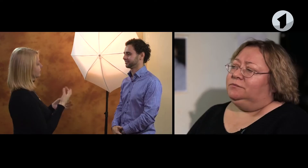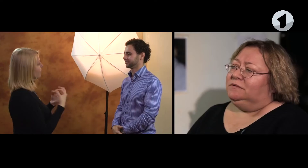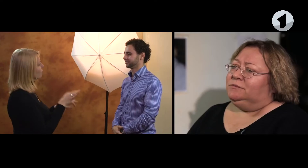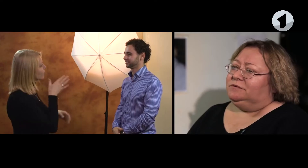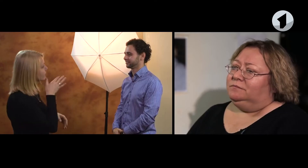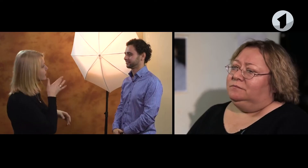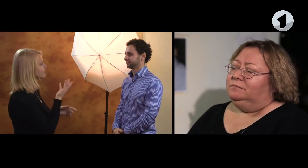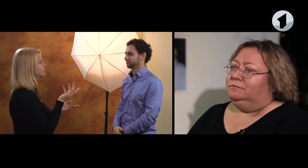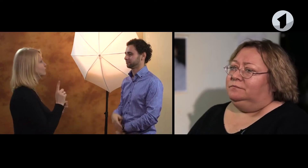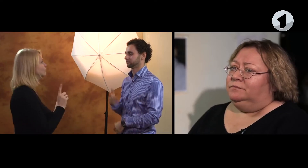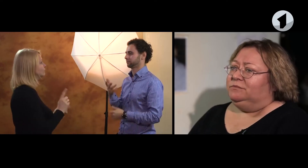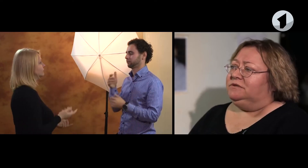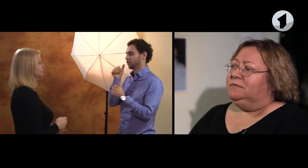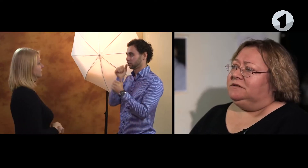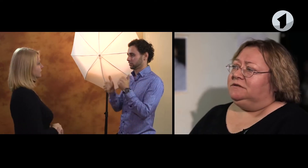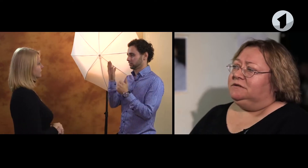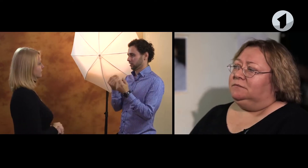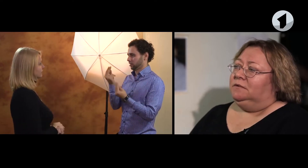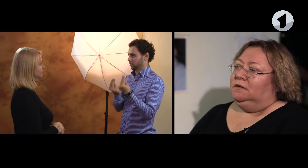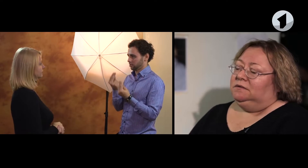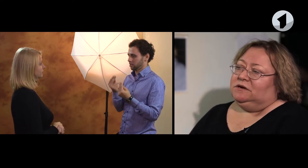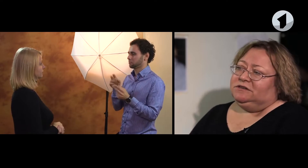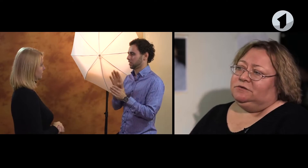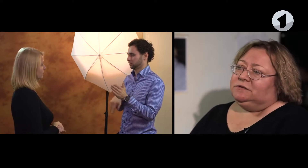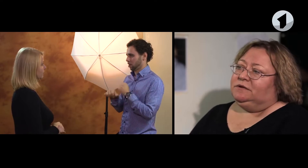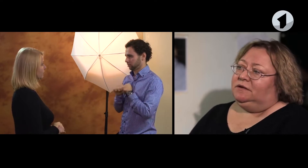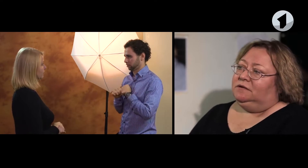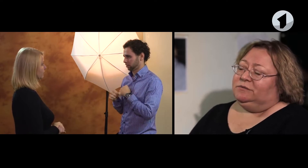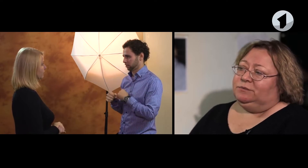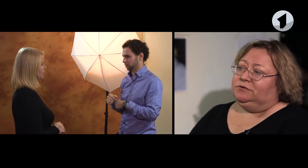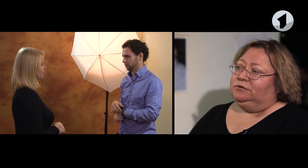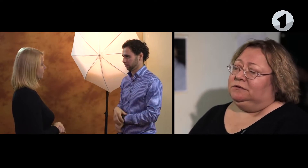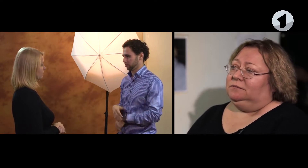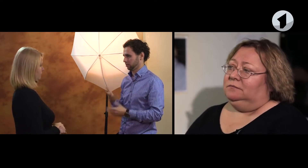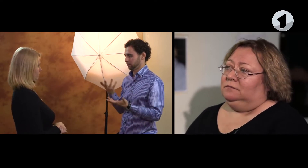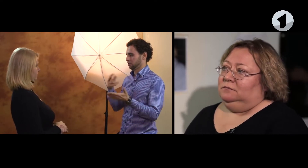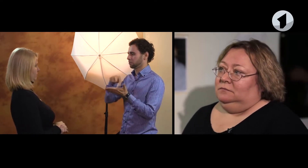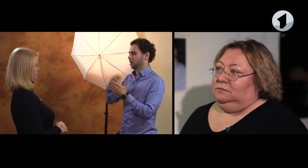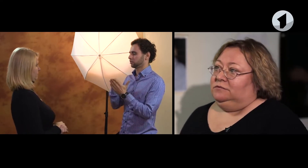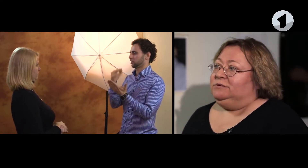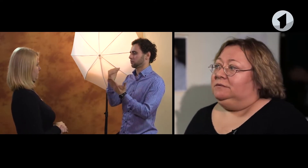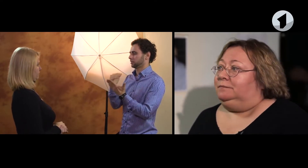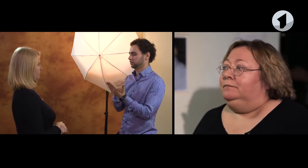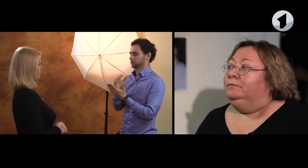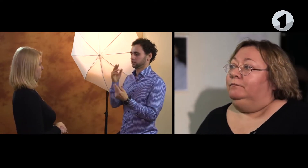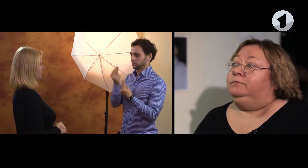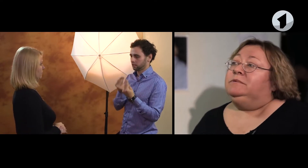было вообще? Чем занимался, интересно? Ну, каждый день у нас были игры, вообще без отдыха. То есть вообще было